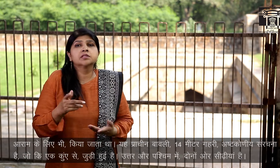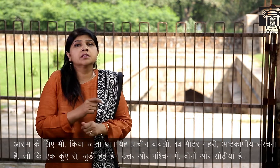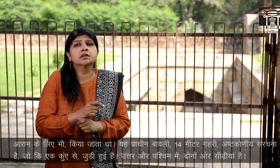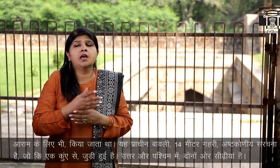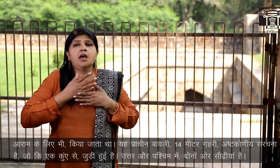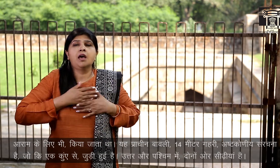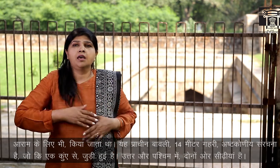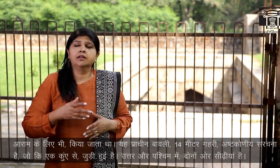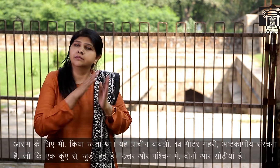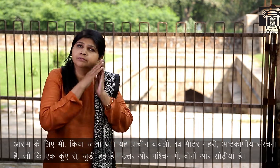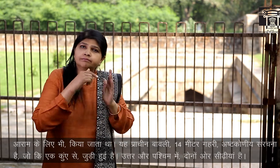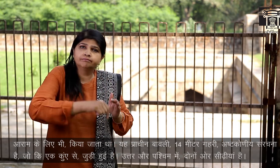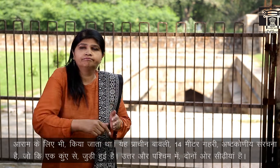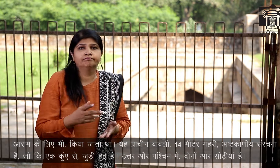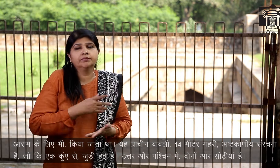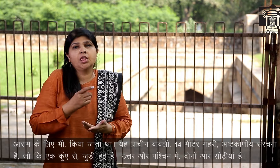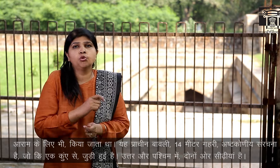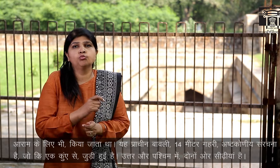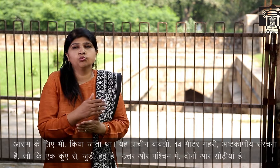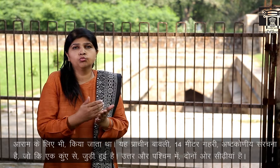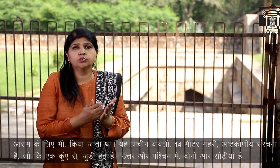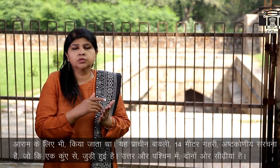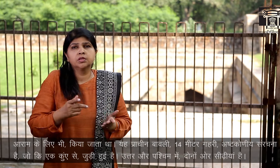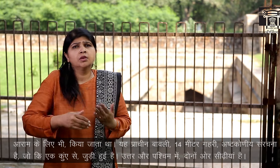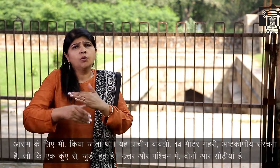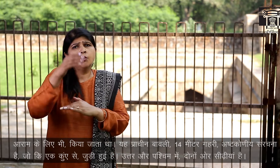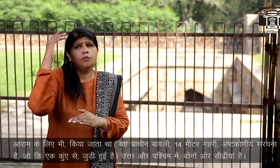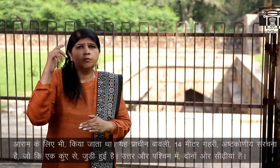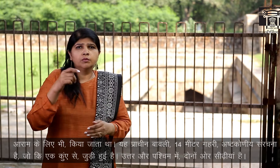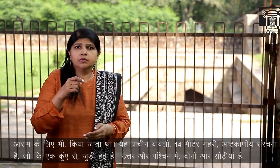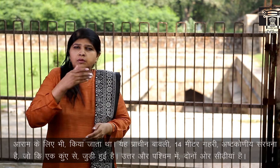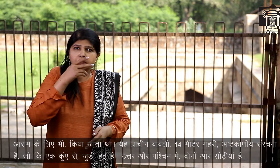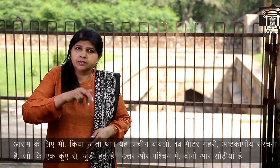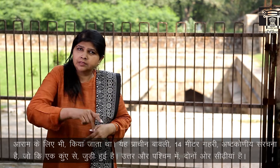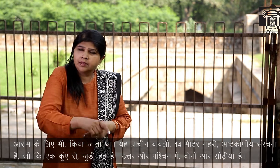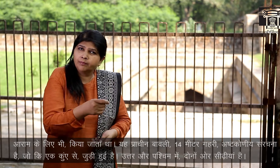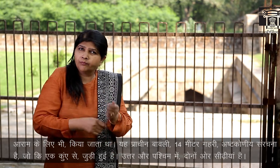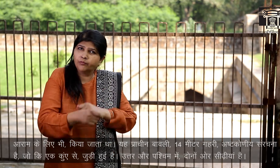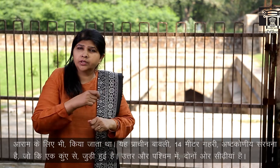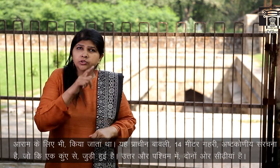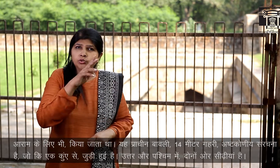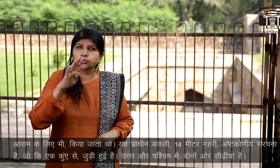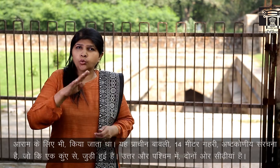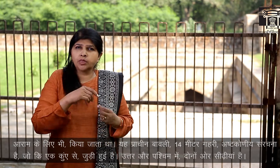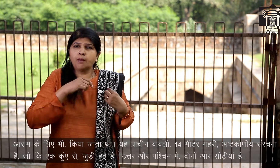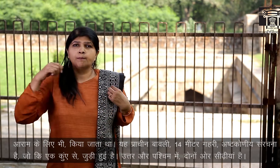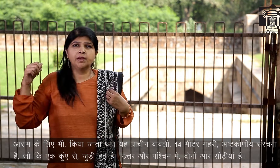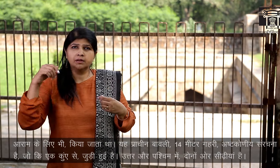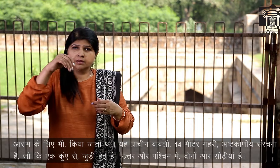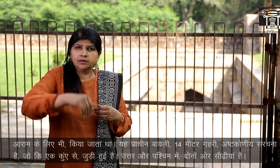के लिए भी किया जाता था। यह प्राचीन बावली 14 मीटर गहरी अष्टकोणीय संरचना